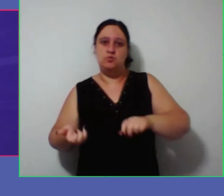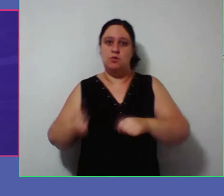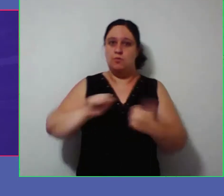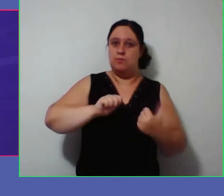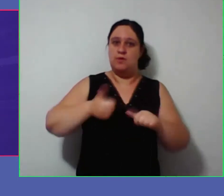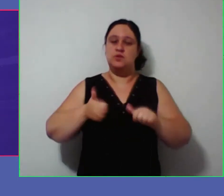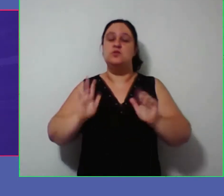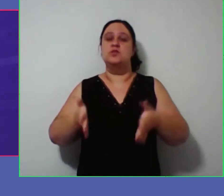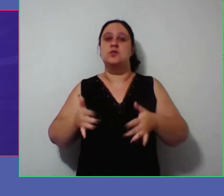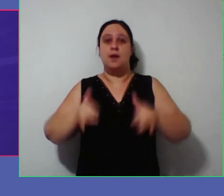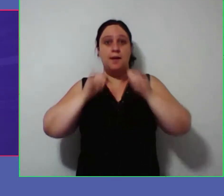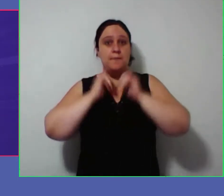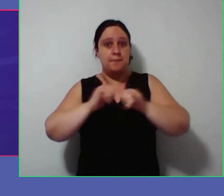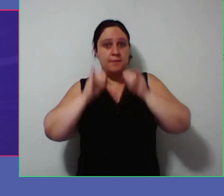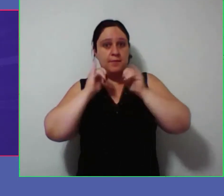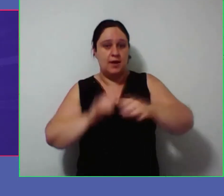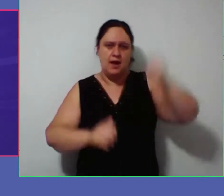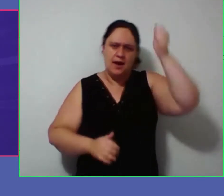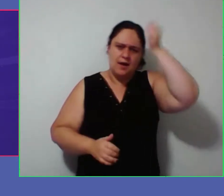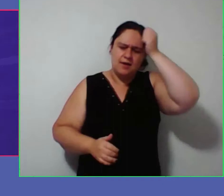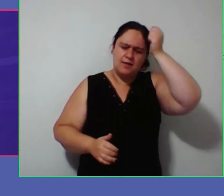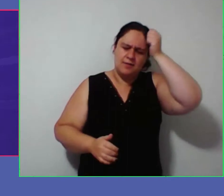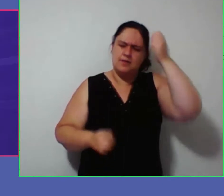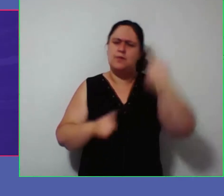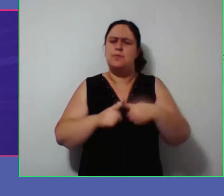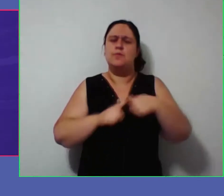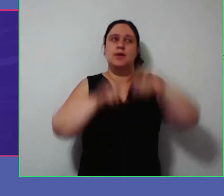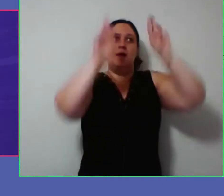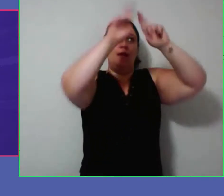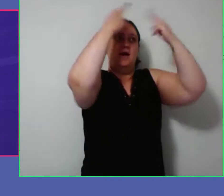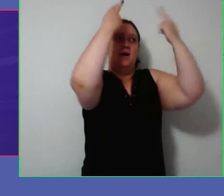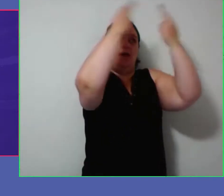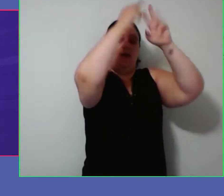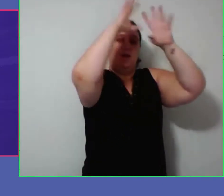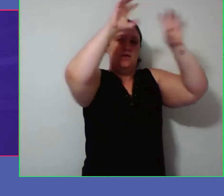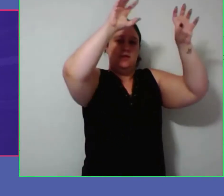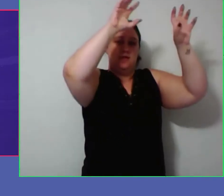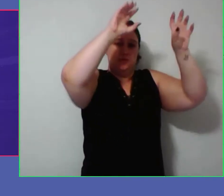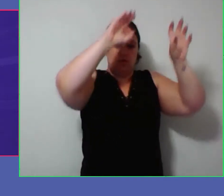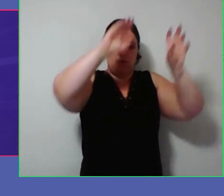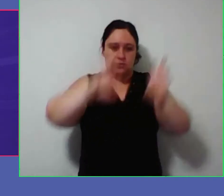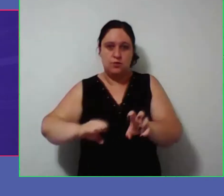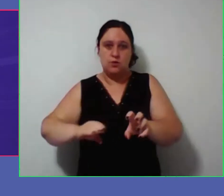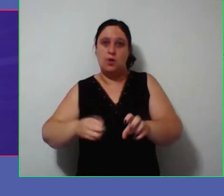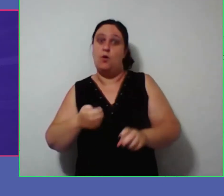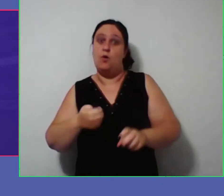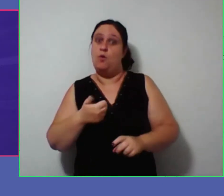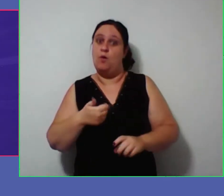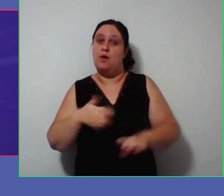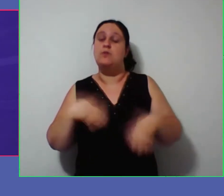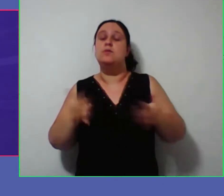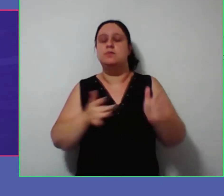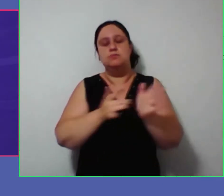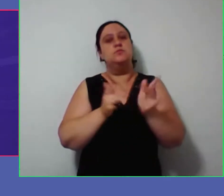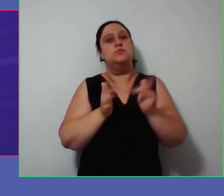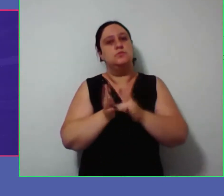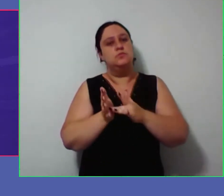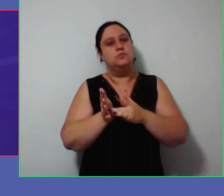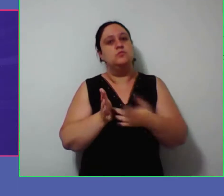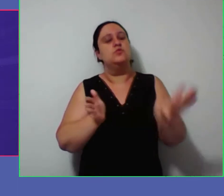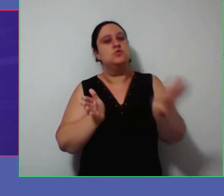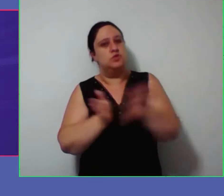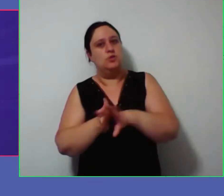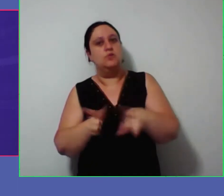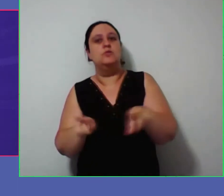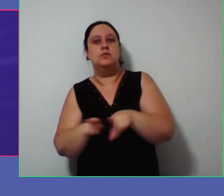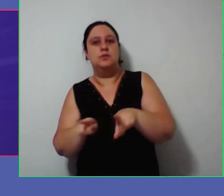arrependei-vos porque está próximo o reino dos céus. E quando Jesus chegou também, ele passou a pregar: arrependei-vos porque está